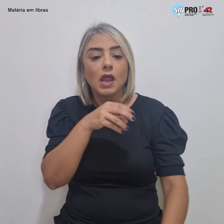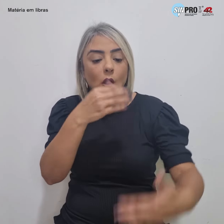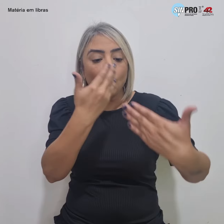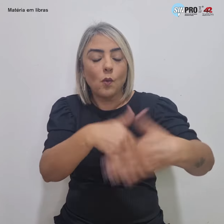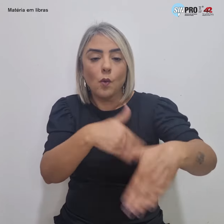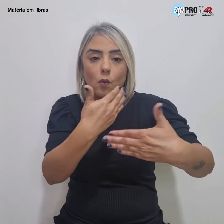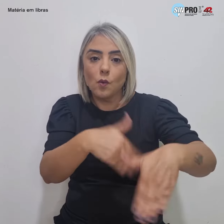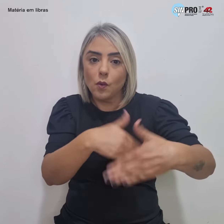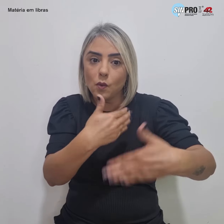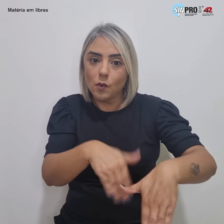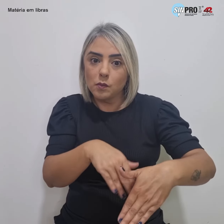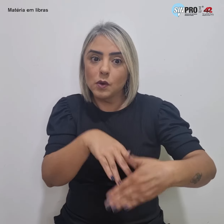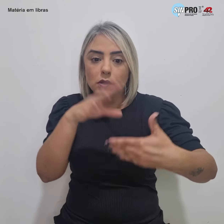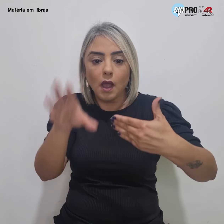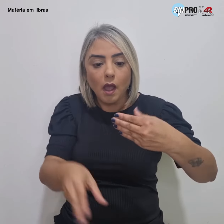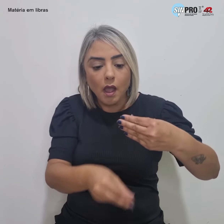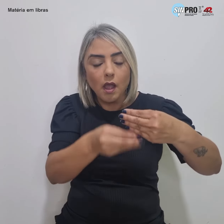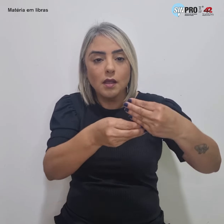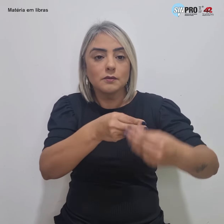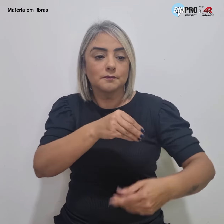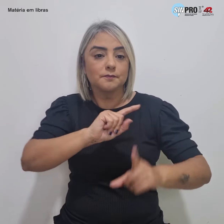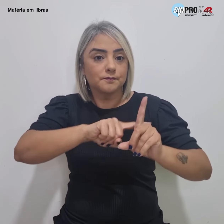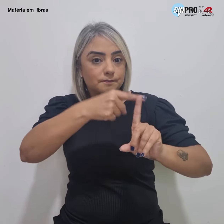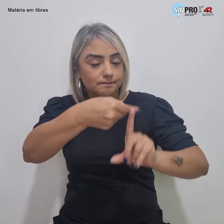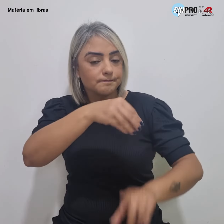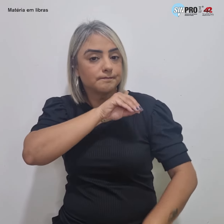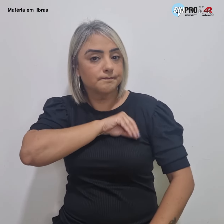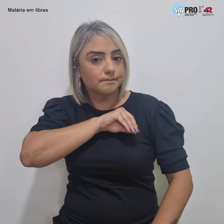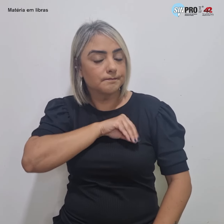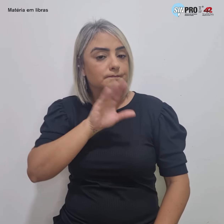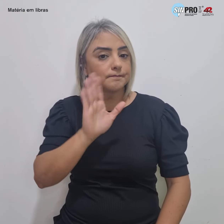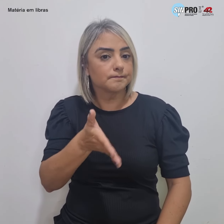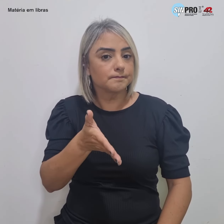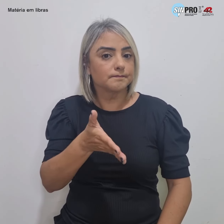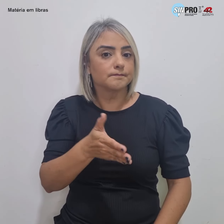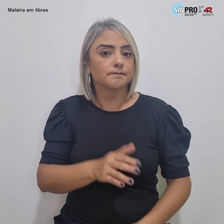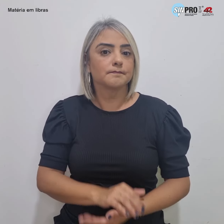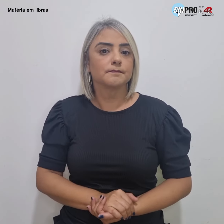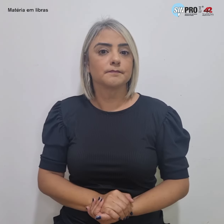público e de recomposição salarial já are All in